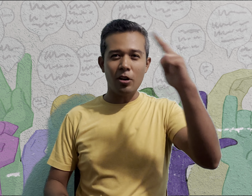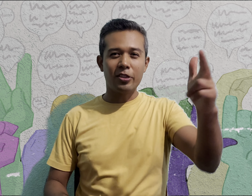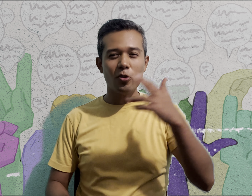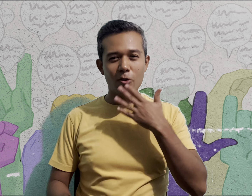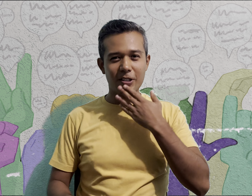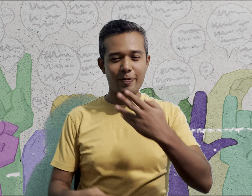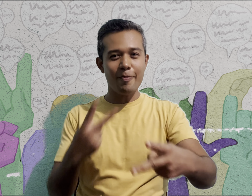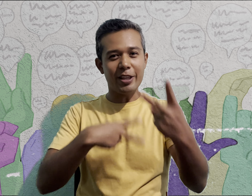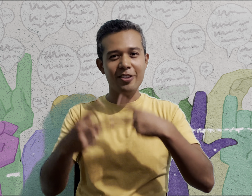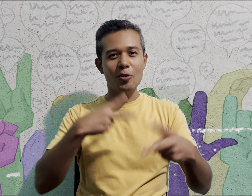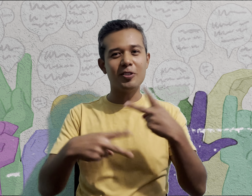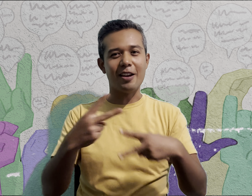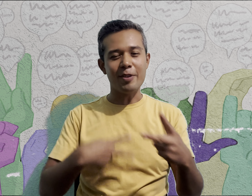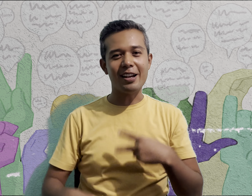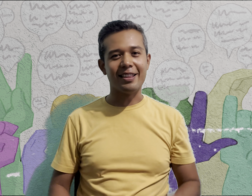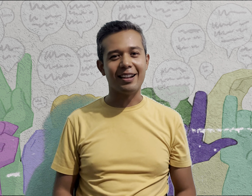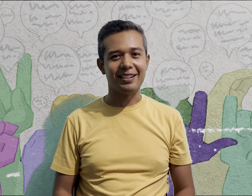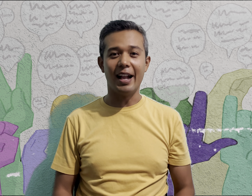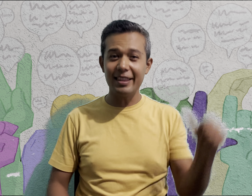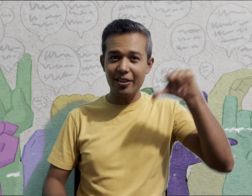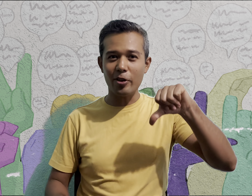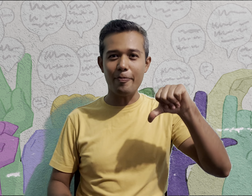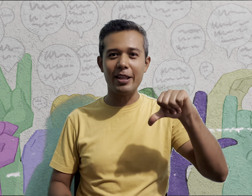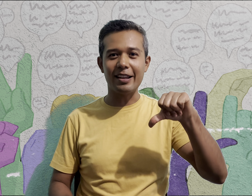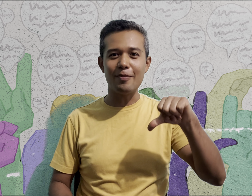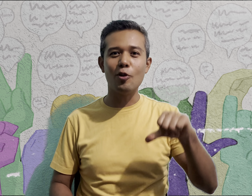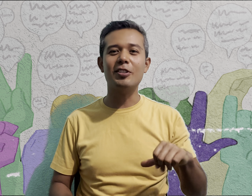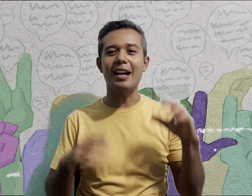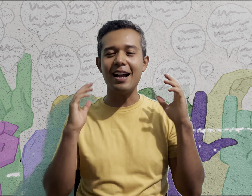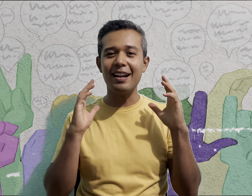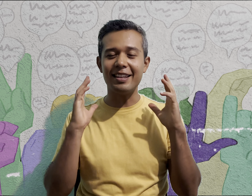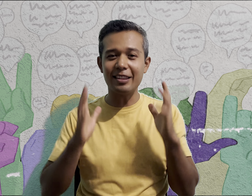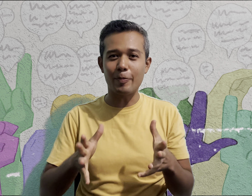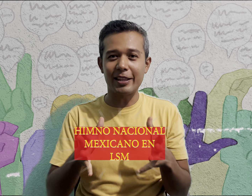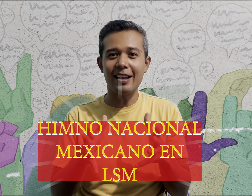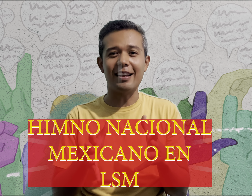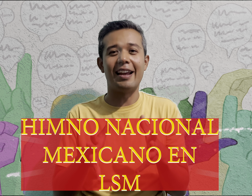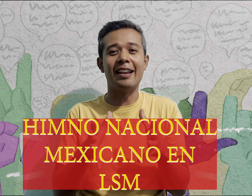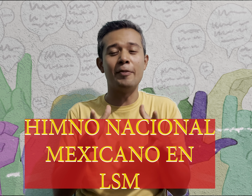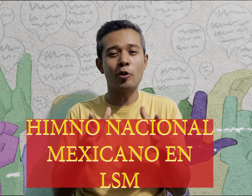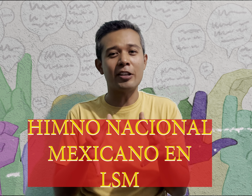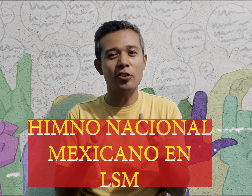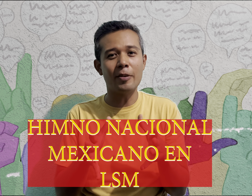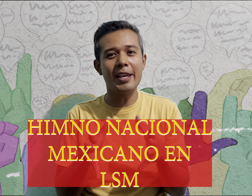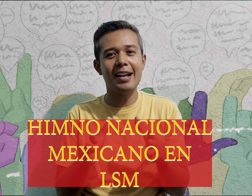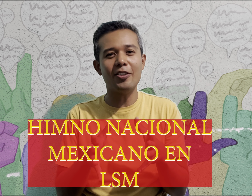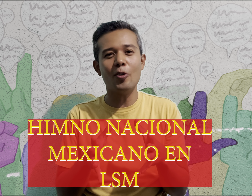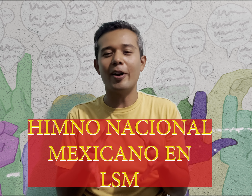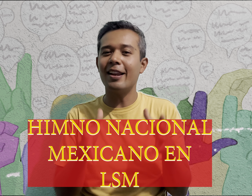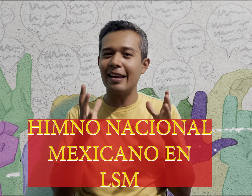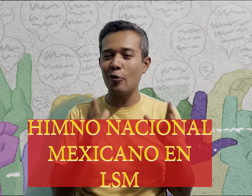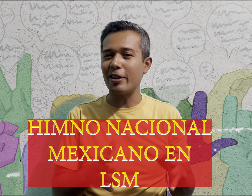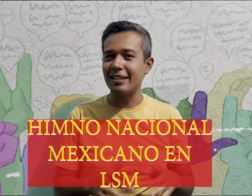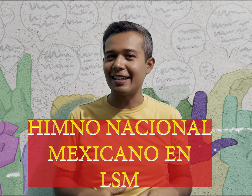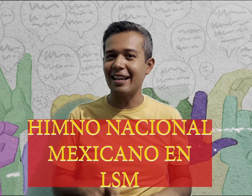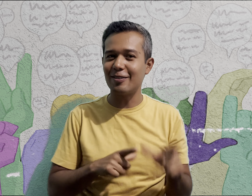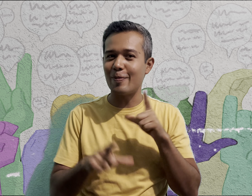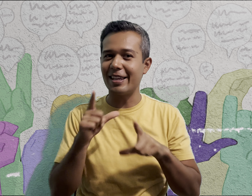Hola a todos y bienvenidos a mi canal. El día de hoy aprenderemos a interpretar el himno nacional mexicano en lengua de señas